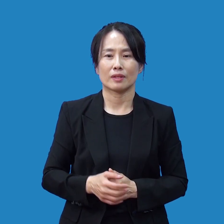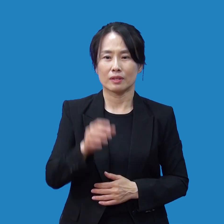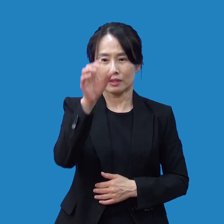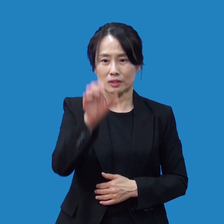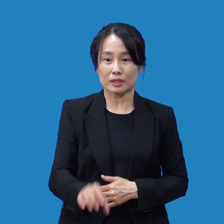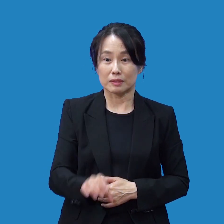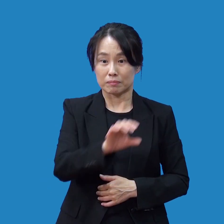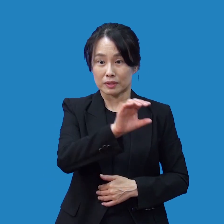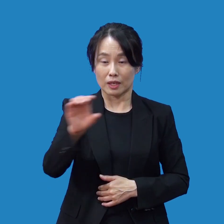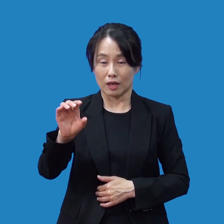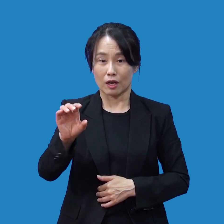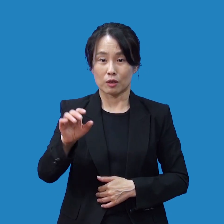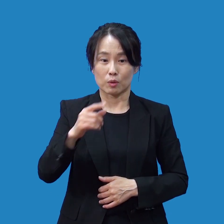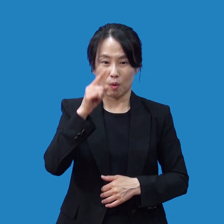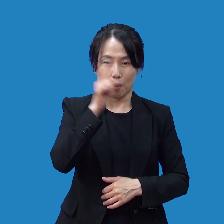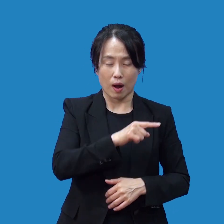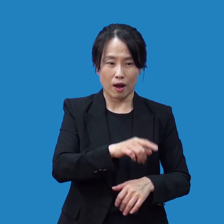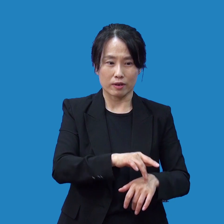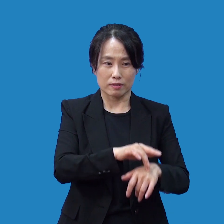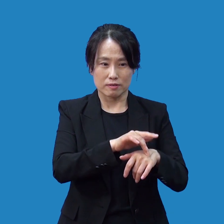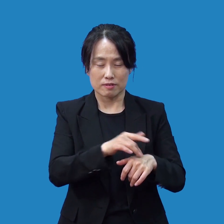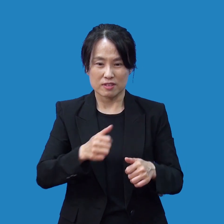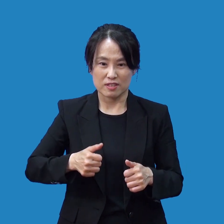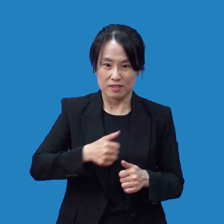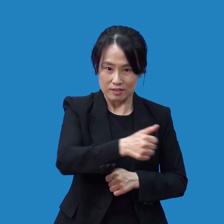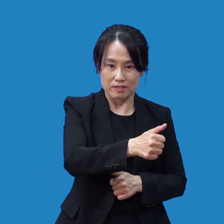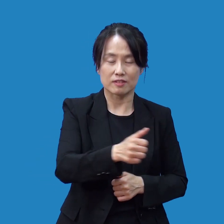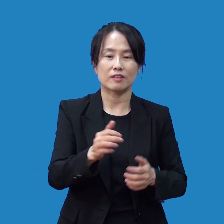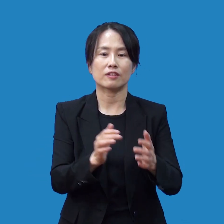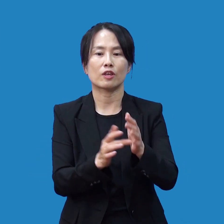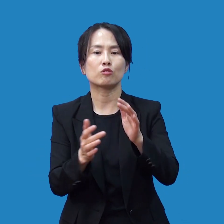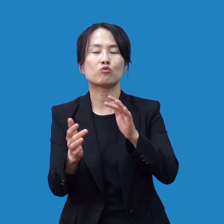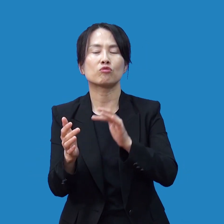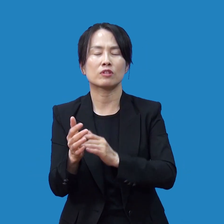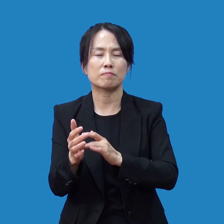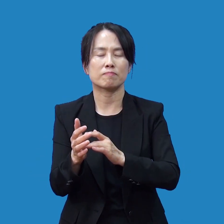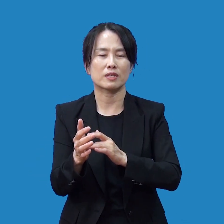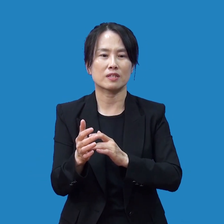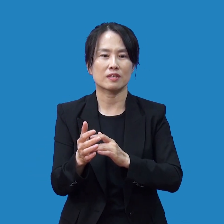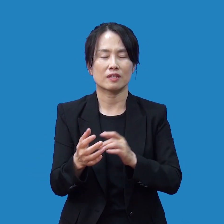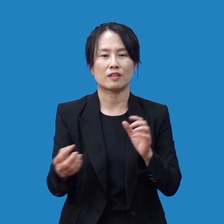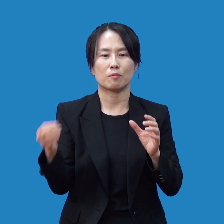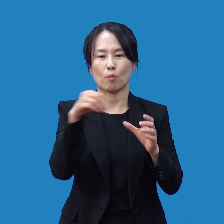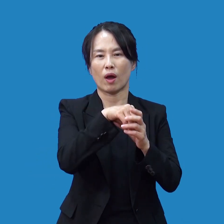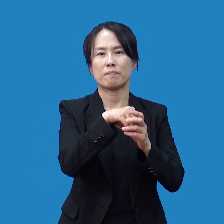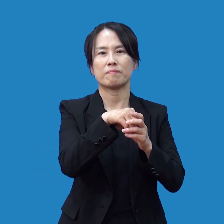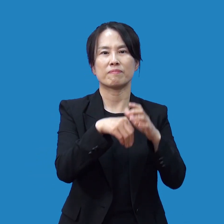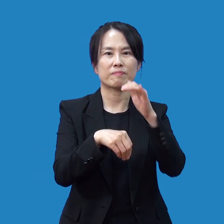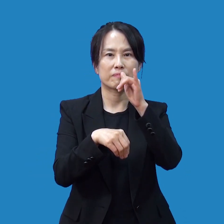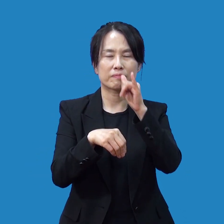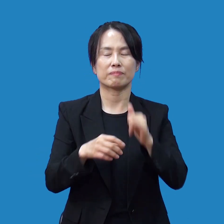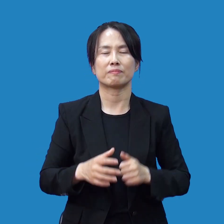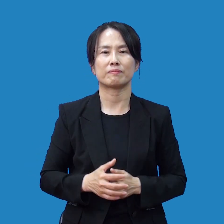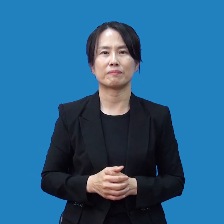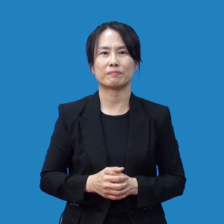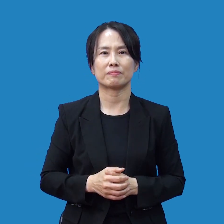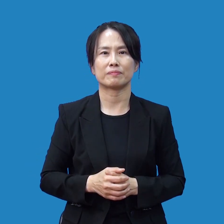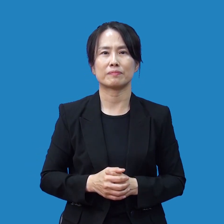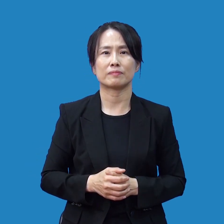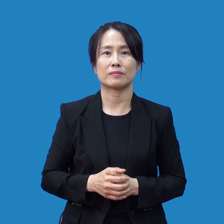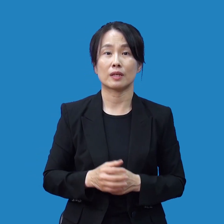악의 권세를 이기신 예수님의 길을 이 안에 암시해 두었던 겁니다. 무엇을 말하는가?